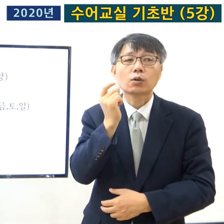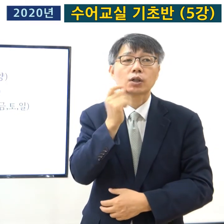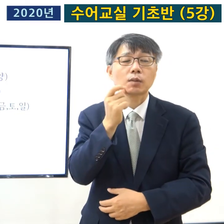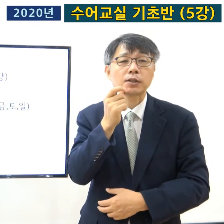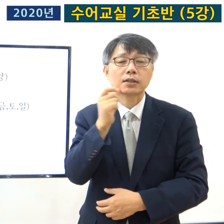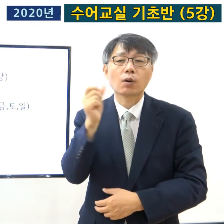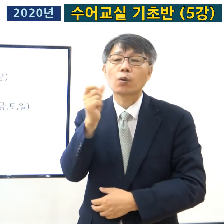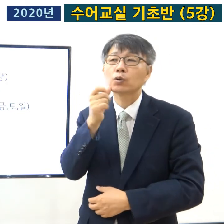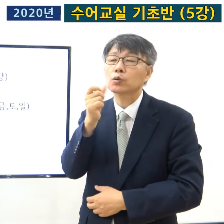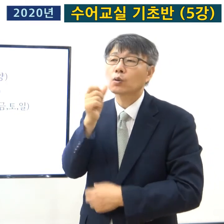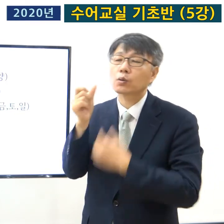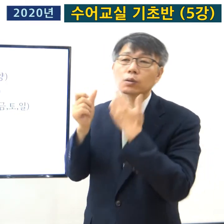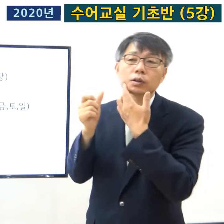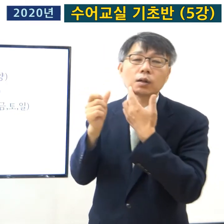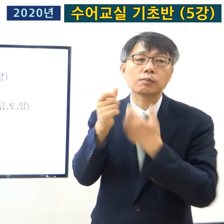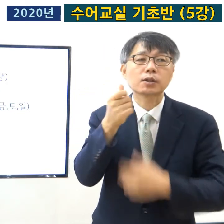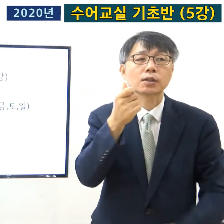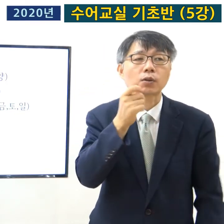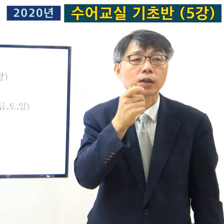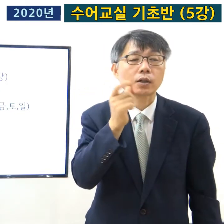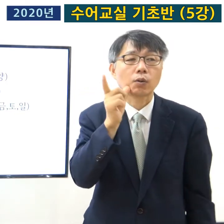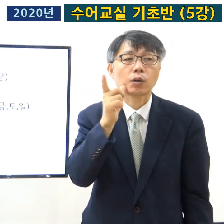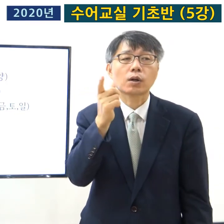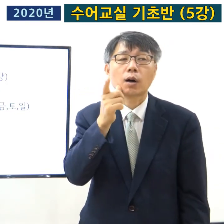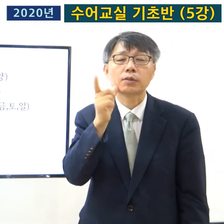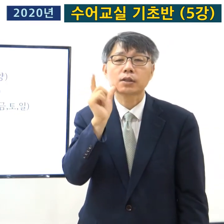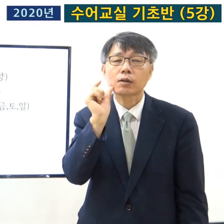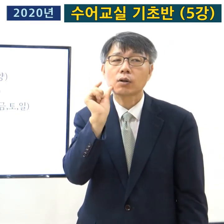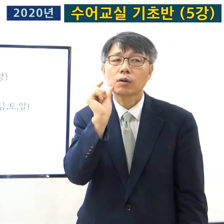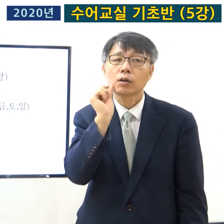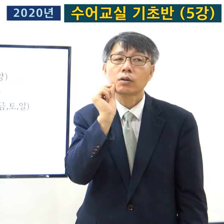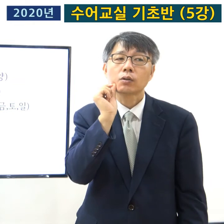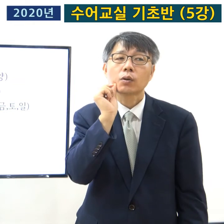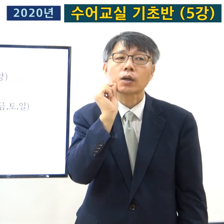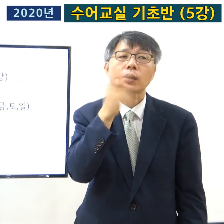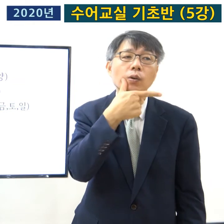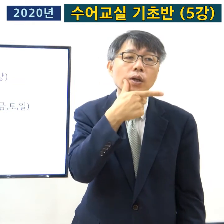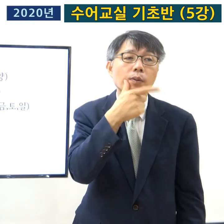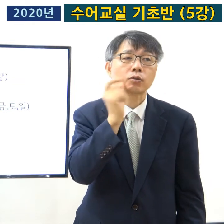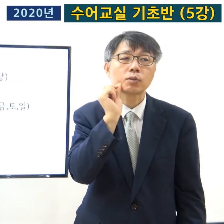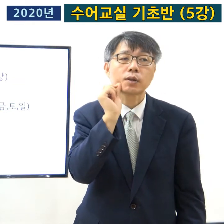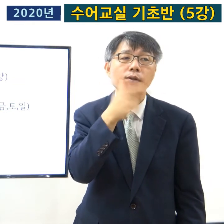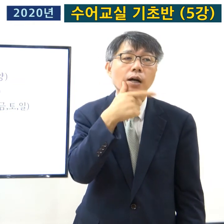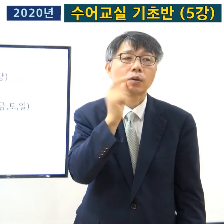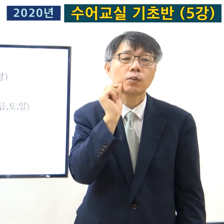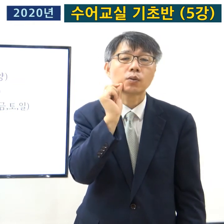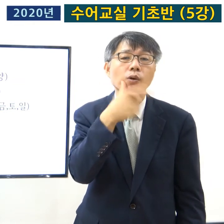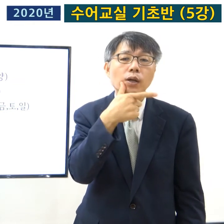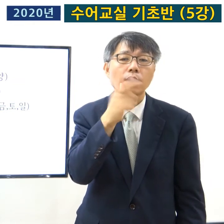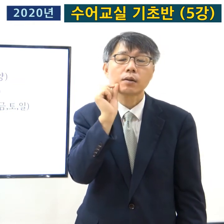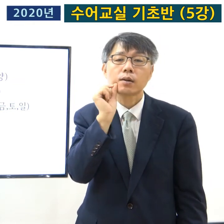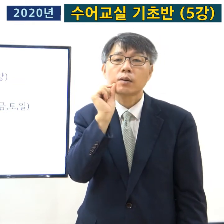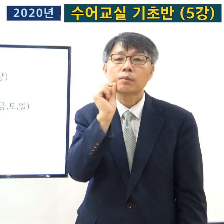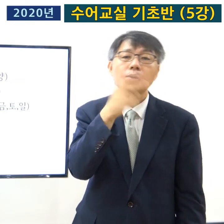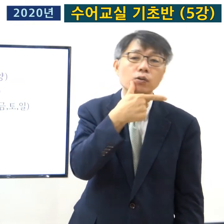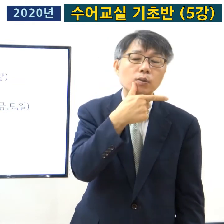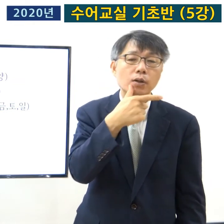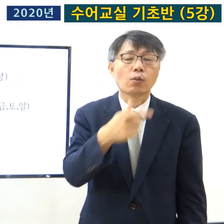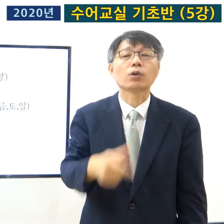턱 밑에서 오른쪽 턱을 여기 엄지를 대고요. 이렇게 펴주시면 됩니다. 이렇게 펴주시면